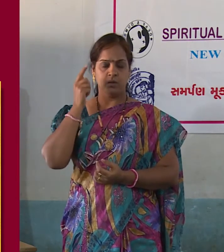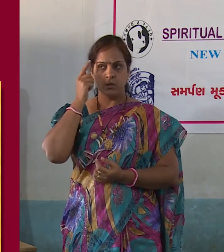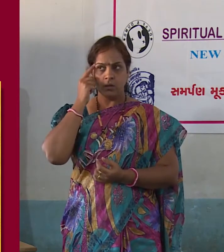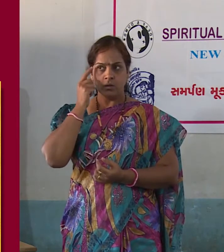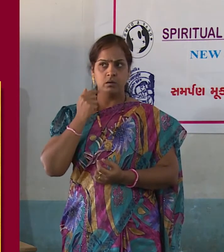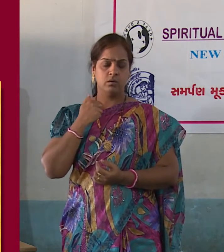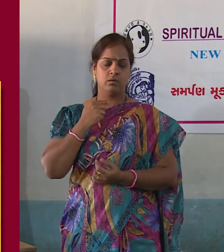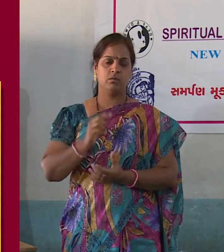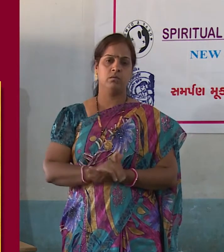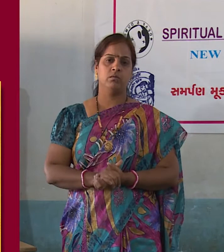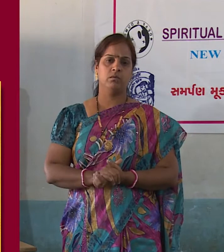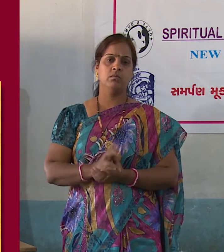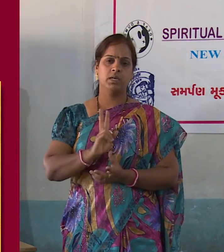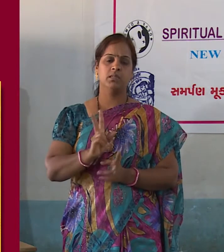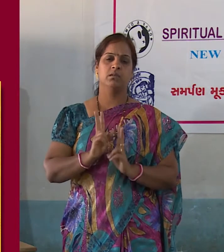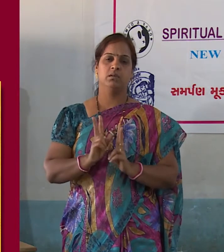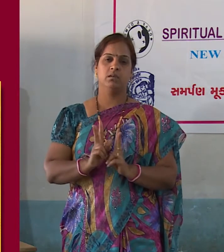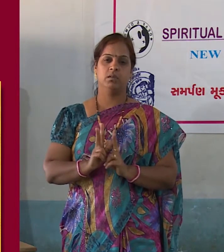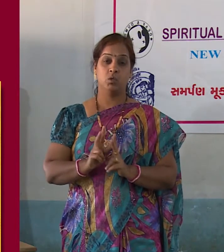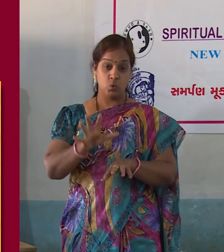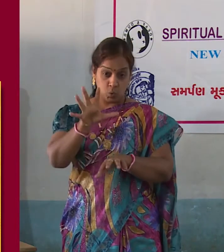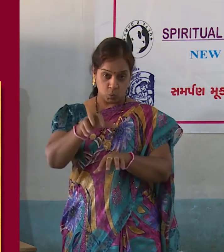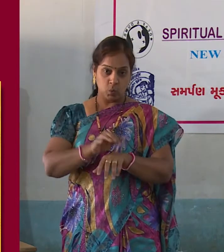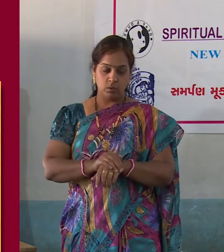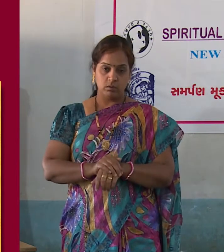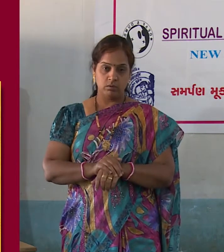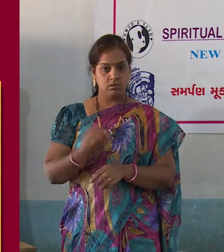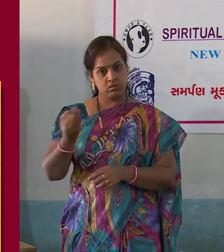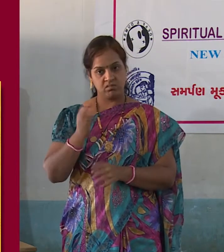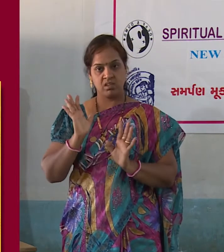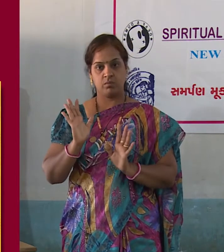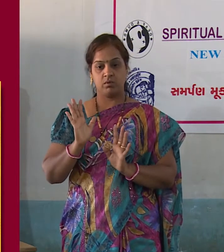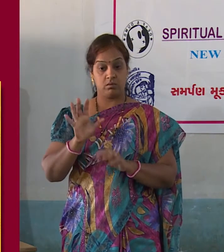बुद्धि उसको निर्णय देती है कि भाई आप तो कोई अच्छे कर्म करो,